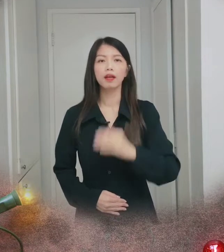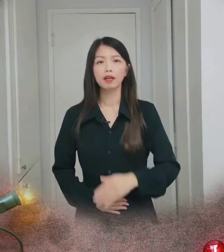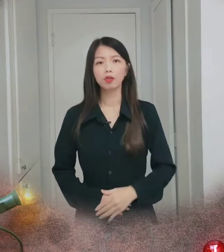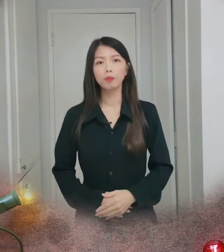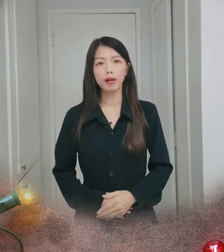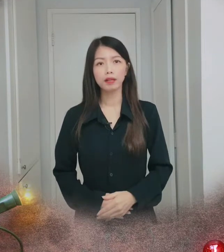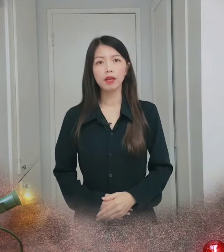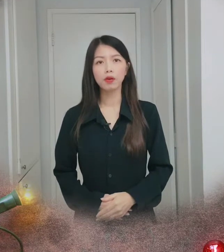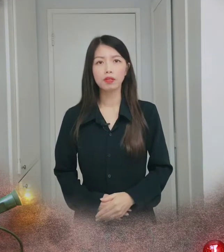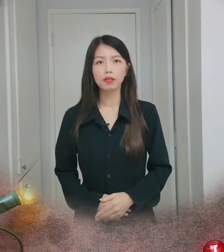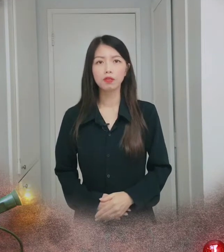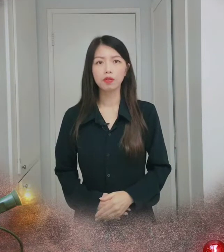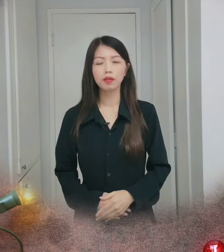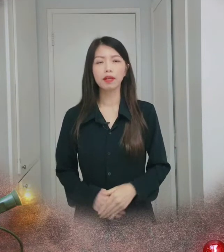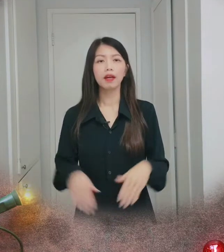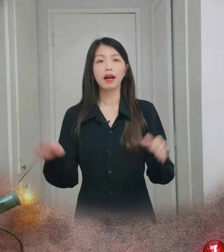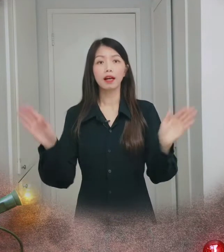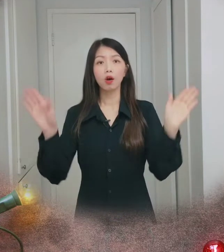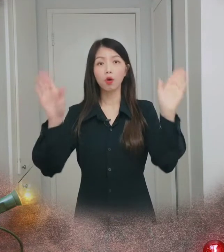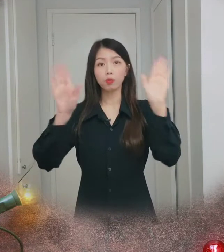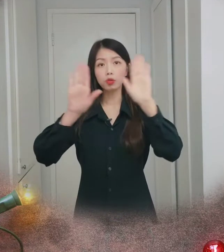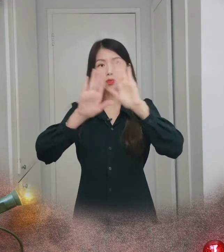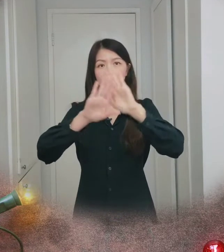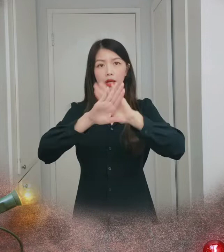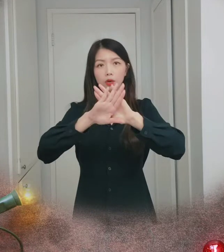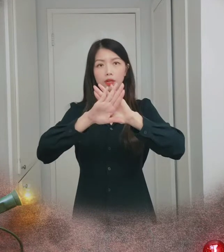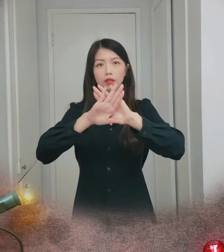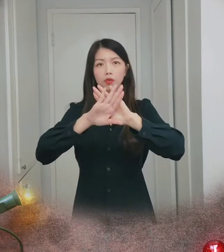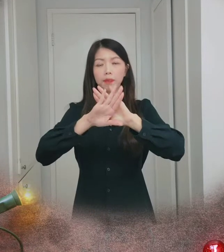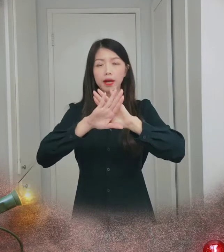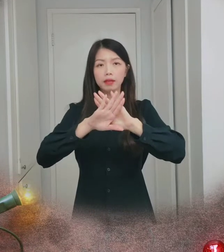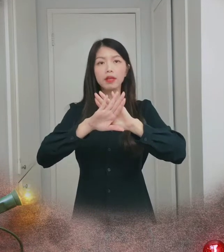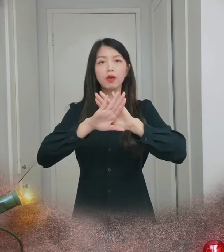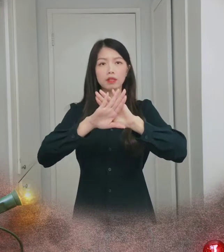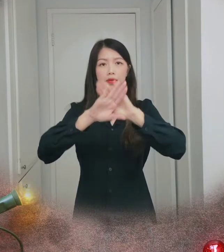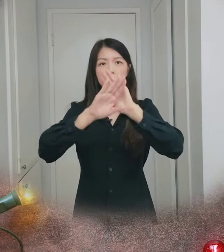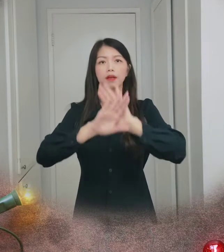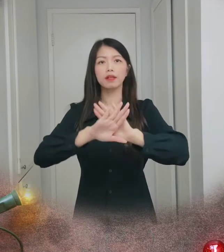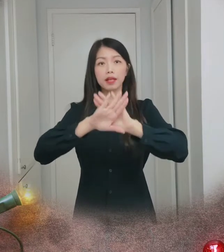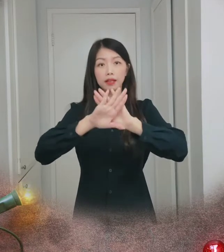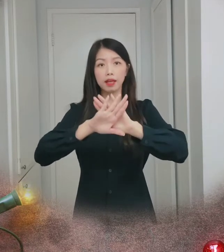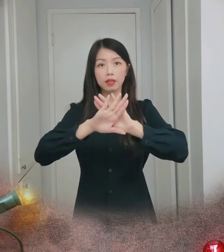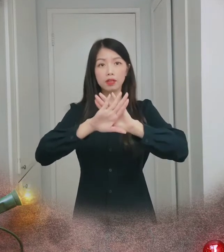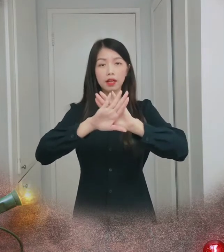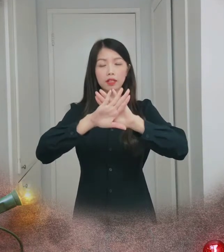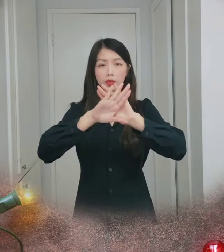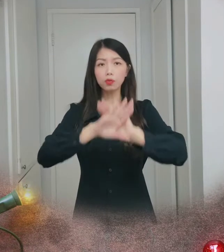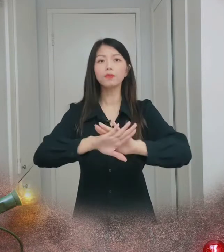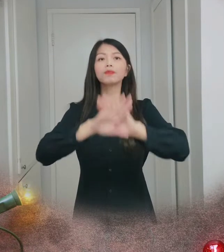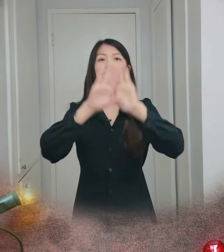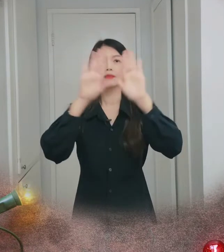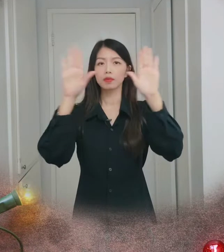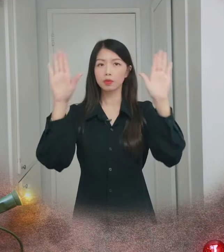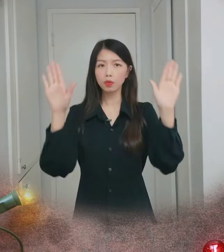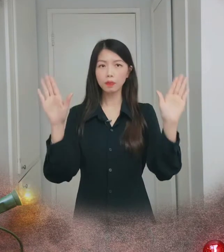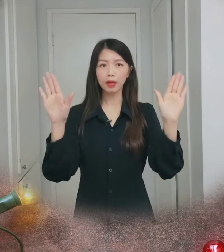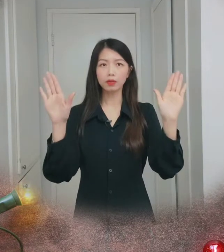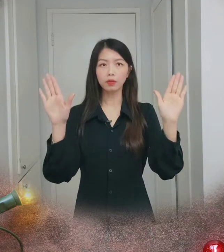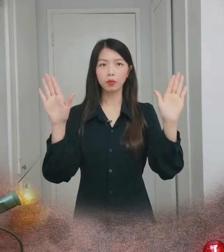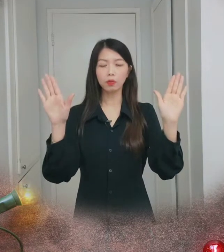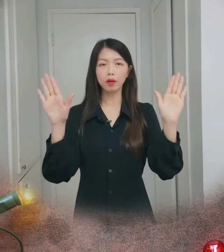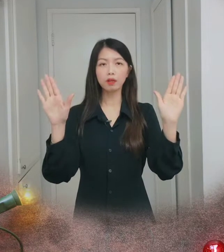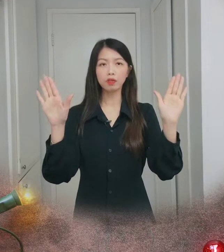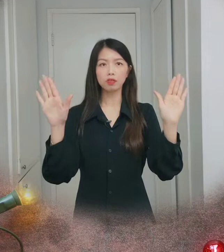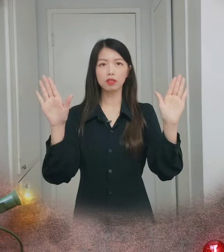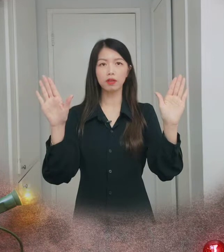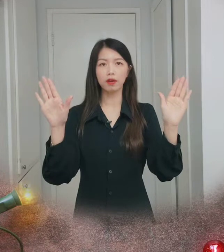뜻입니다. 그리고 밝다라고 한 뜻의 수어는 아까 어둡다라고 한 뜻의 수어 반대로 하시면 돼요. 이 상태에서 시작하시고 손을